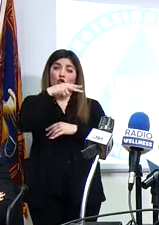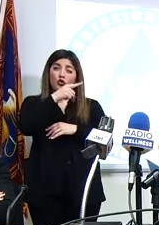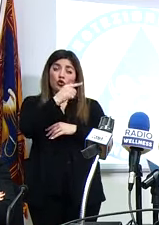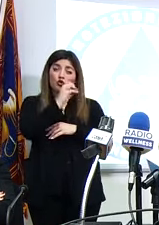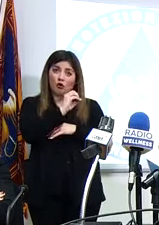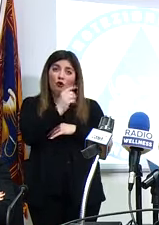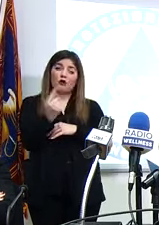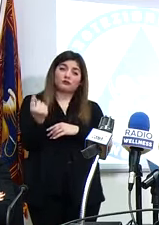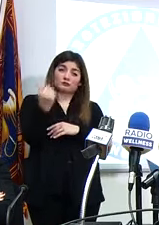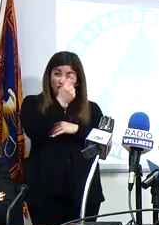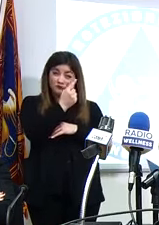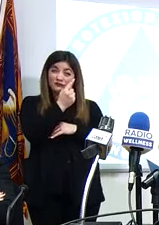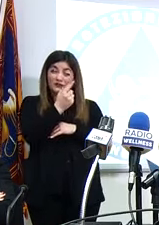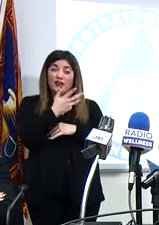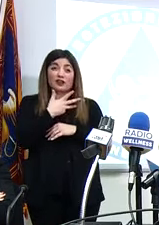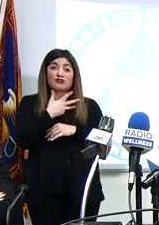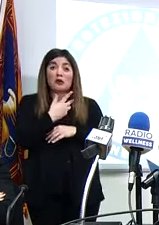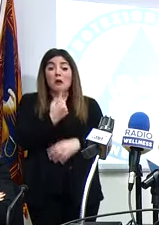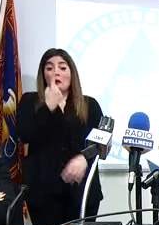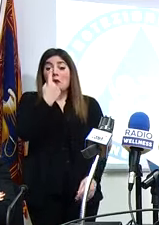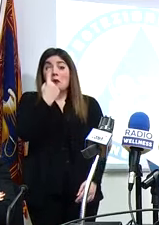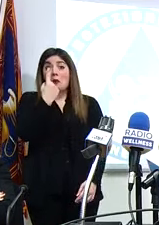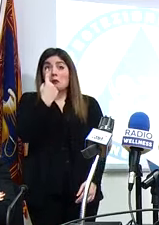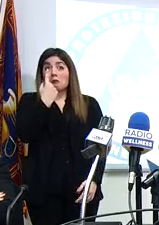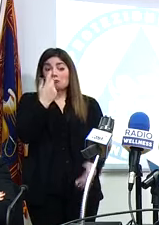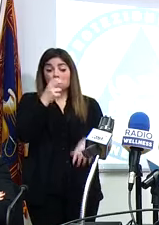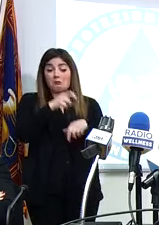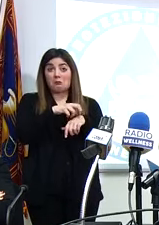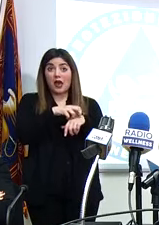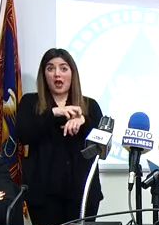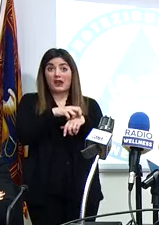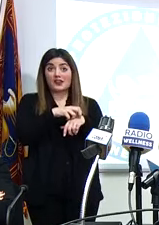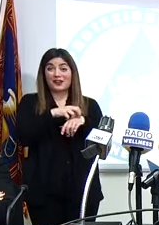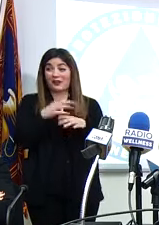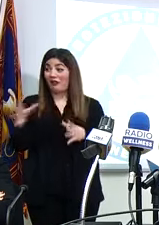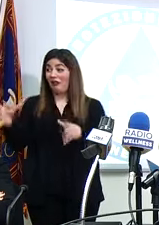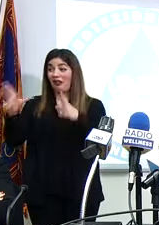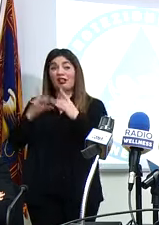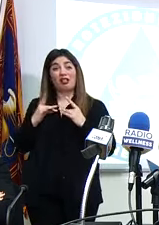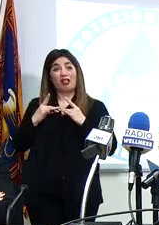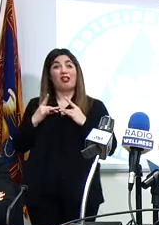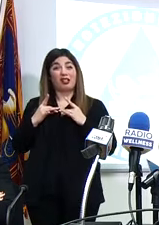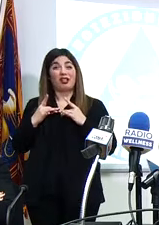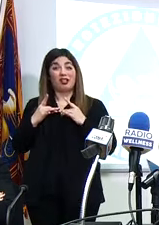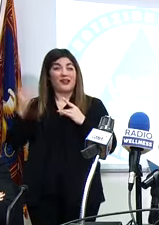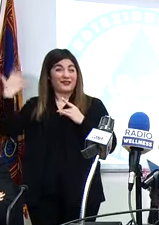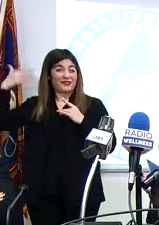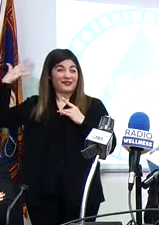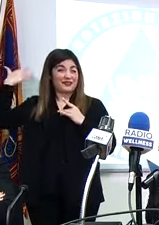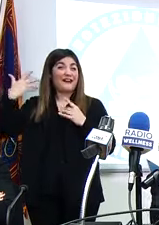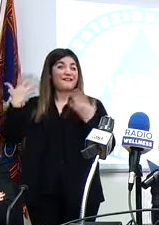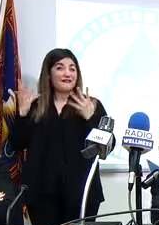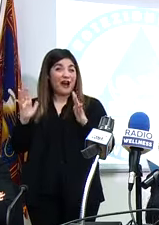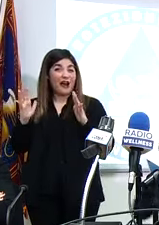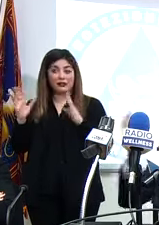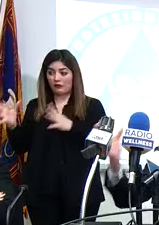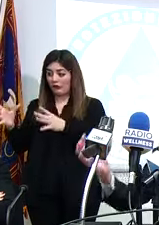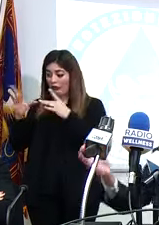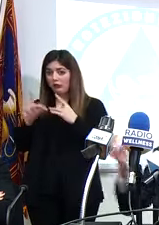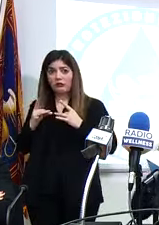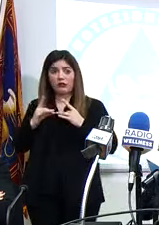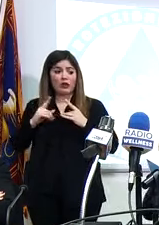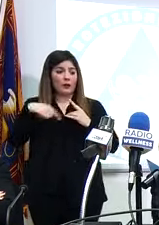un solo caso sorgente, un medico che era stato ad Hong Kong e si era infettato con un collega del Guangdong che